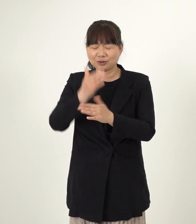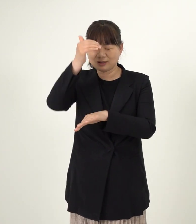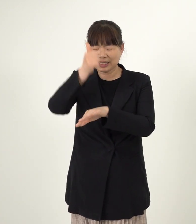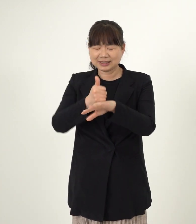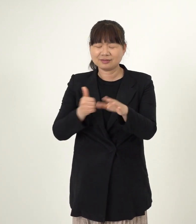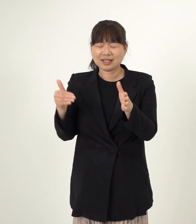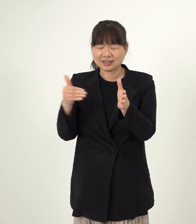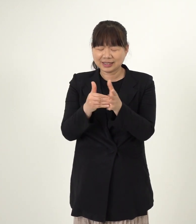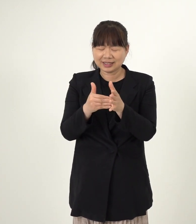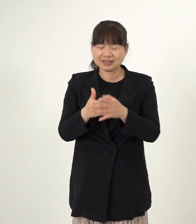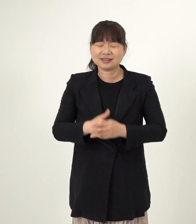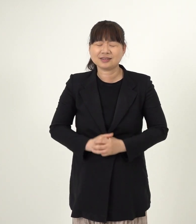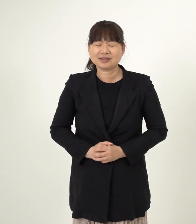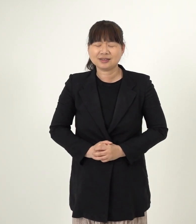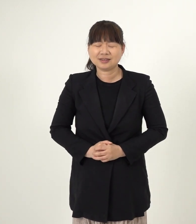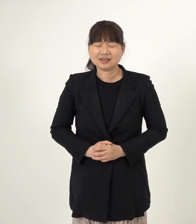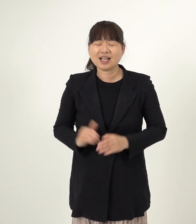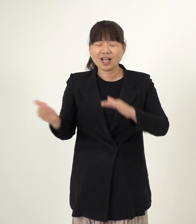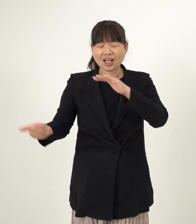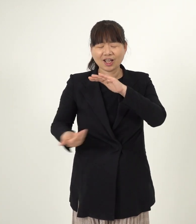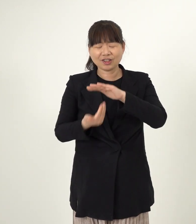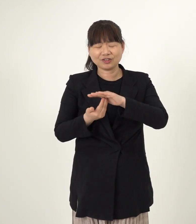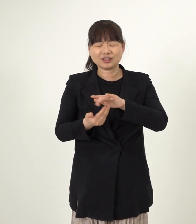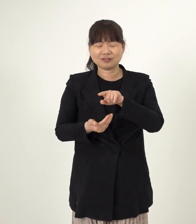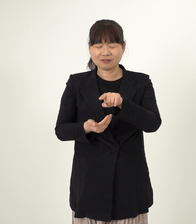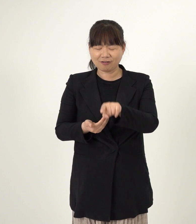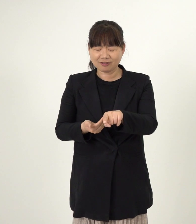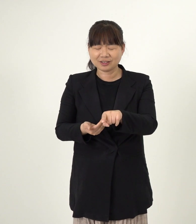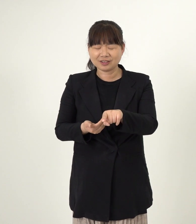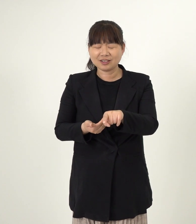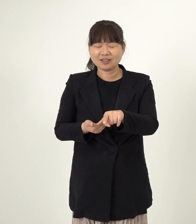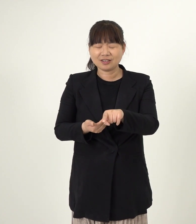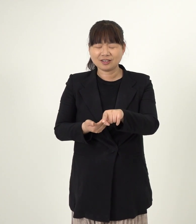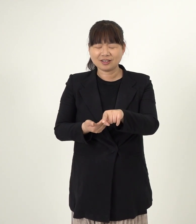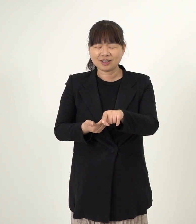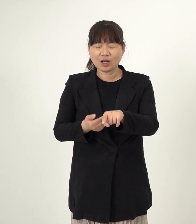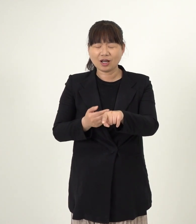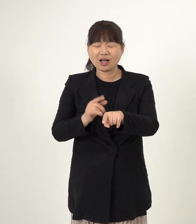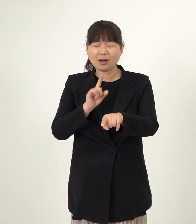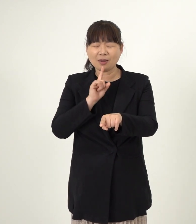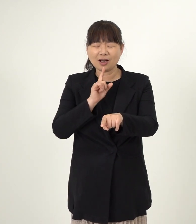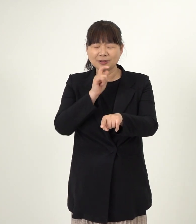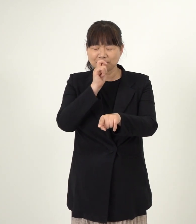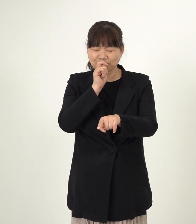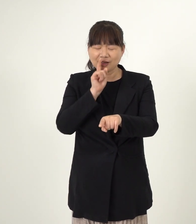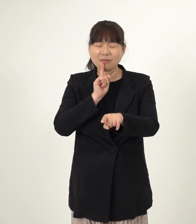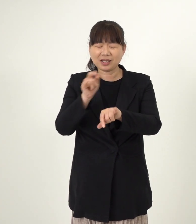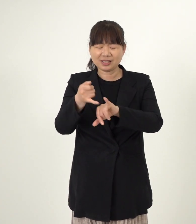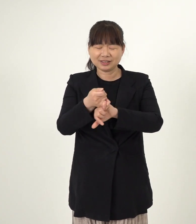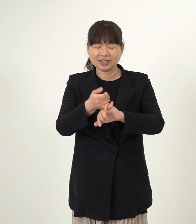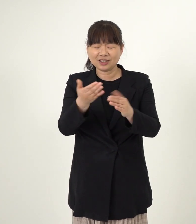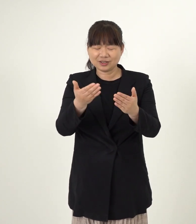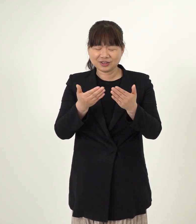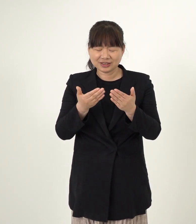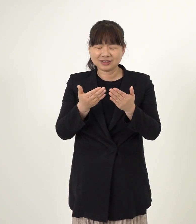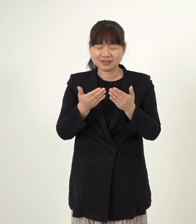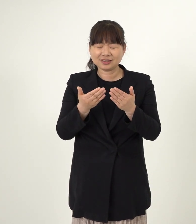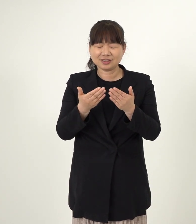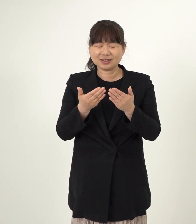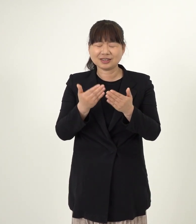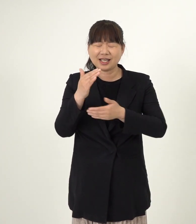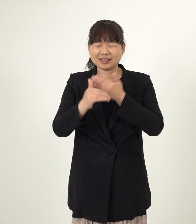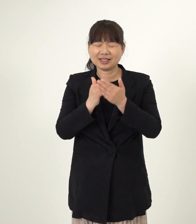끝까지 이루실 것을 무언으로 약속하시는 주님의 말씀 앞에